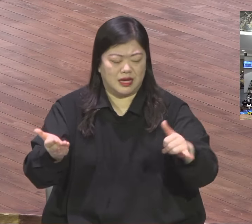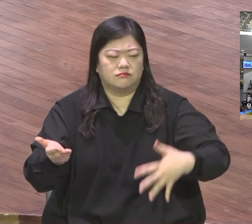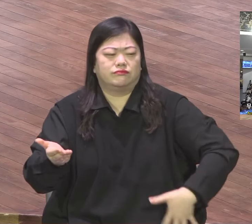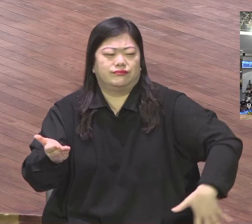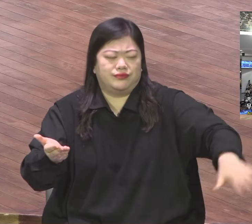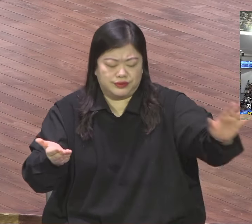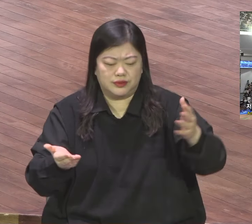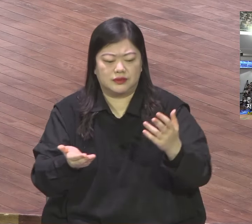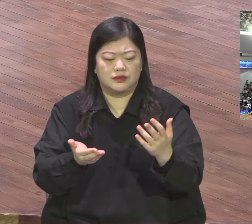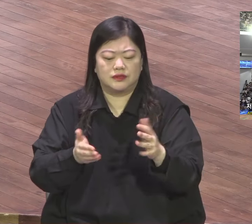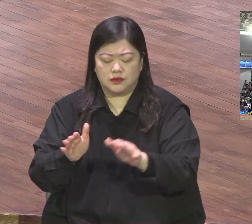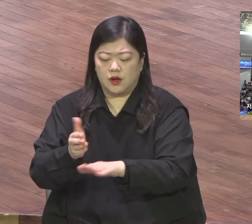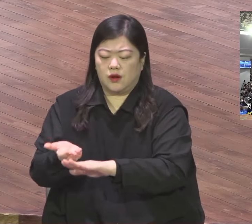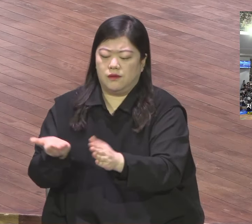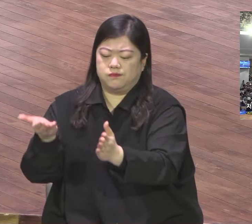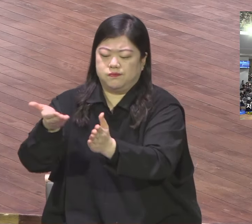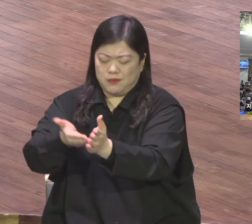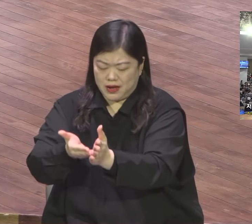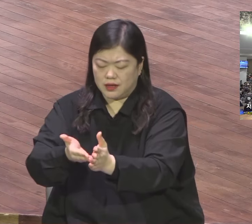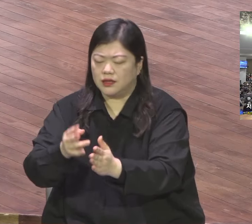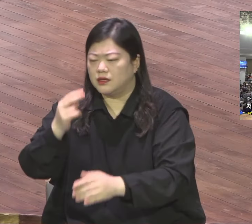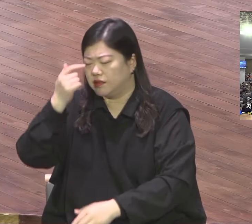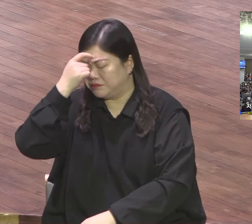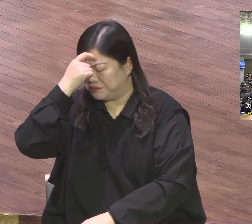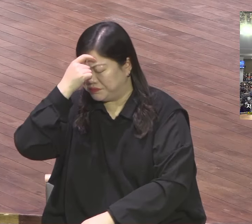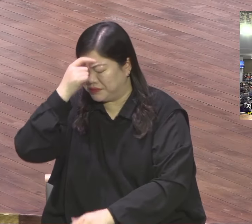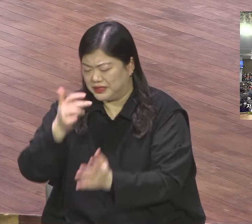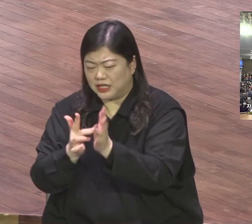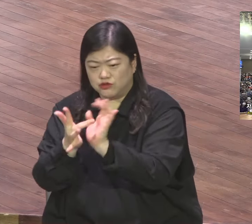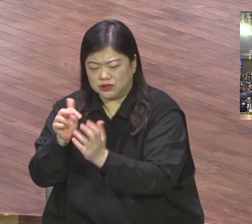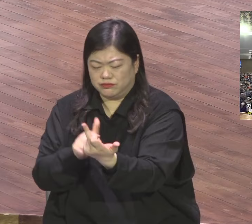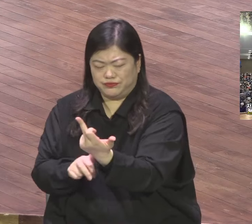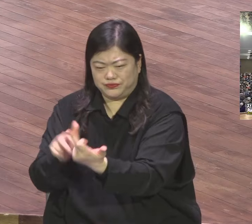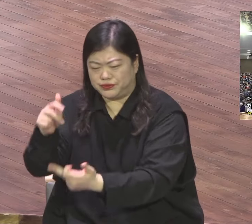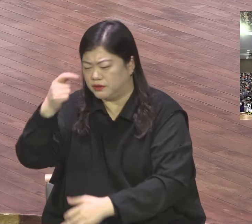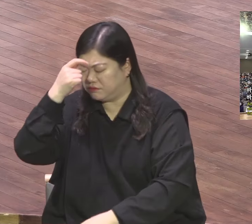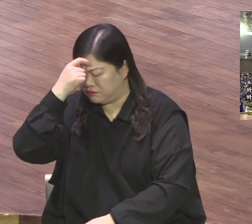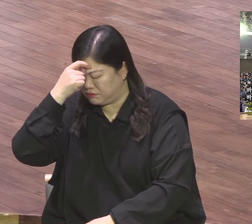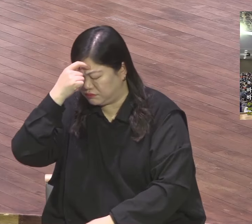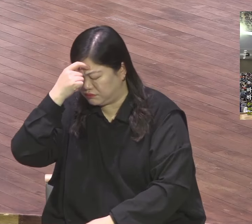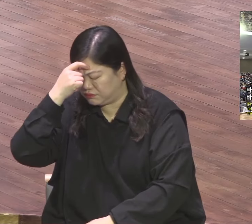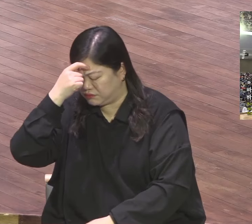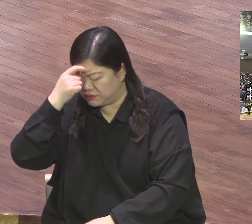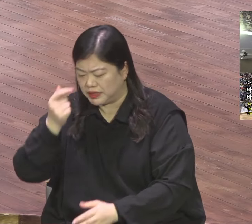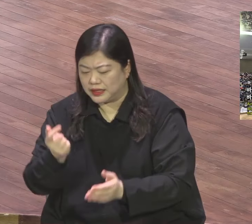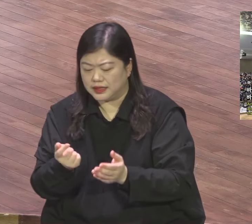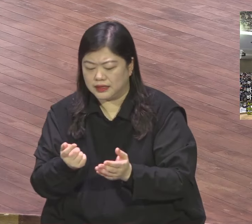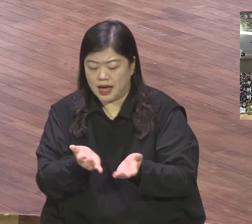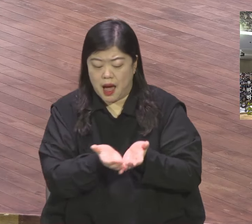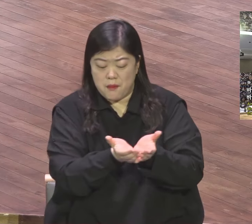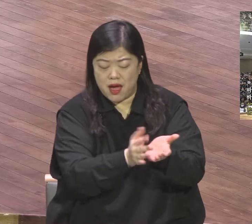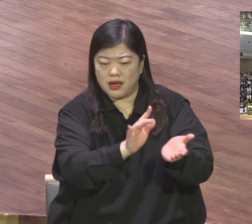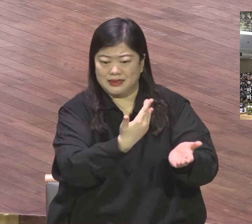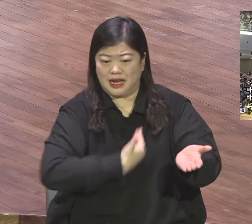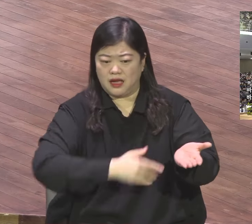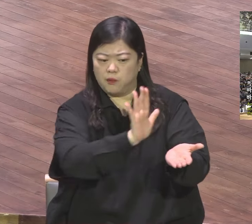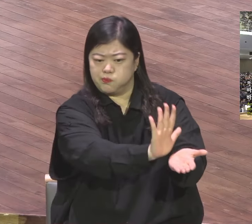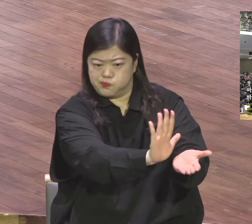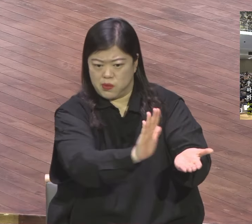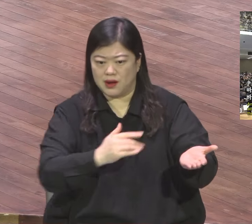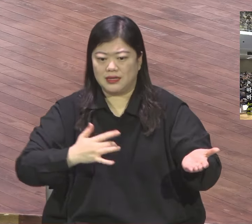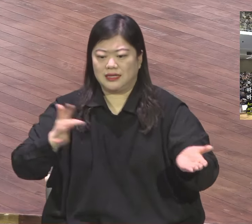기도하러 산으로 가시니라. 저물매 배는 바다 가운데 있고 예수께서는 홀로 무태에 계시다가 바람이 거스름으로